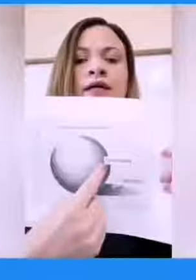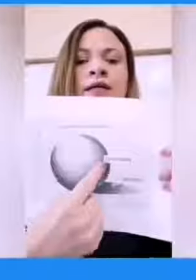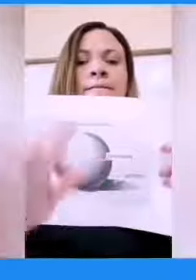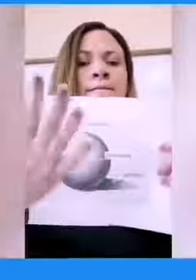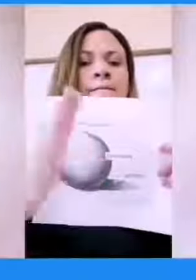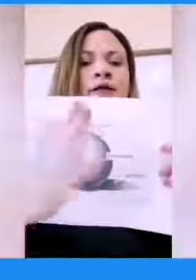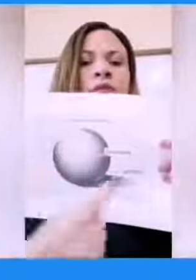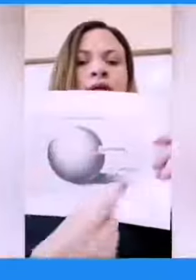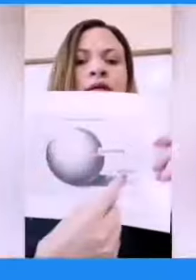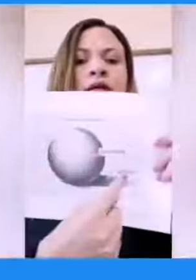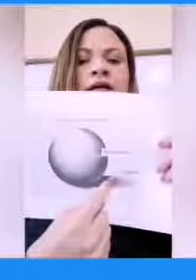y